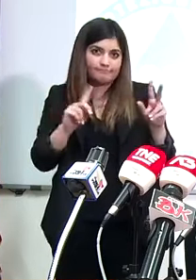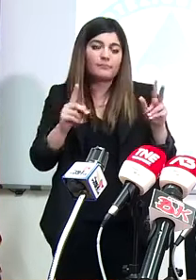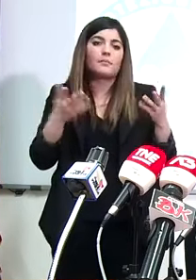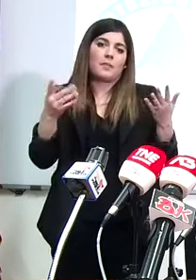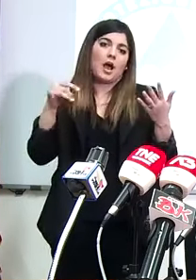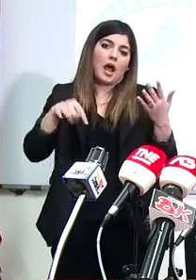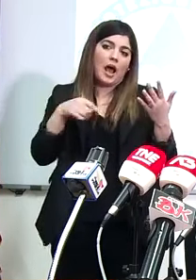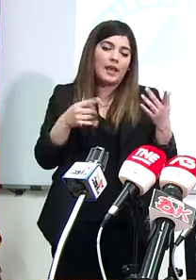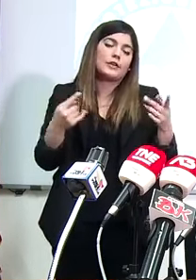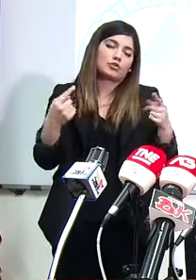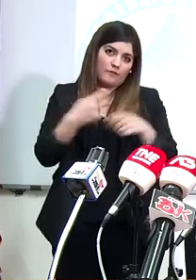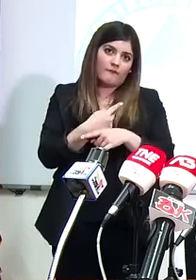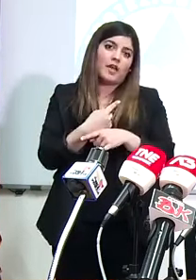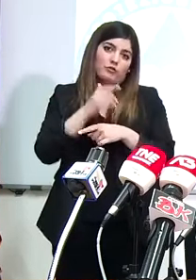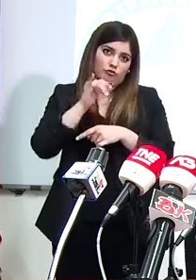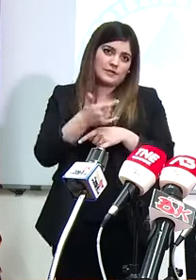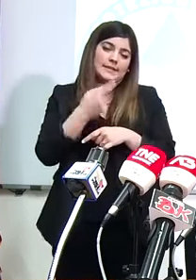che invece